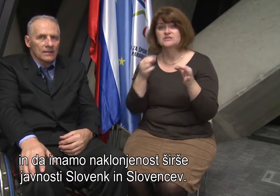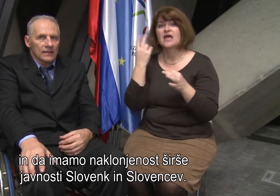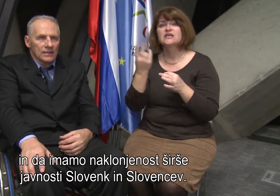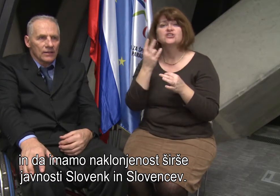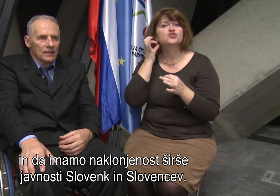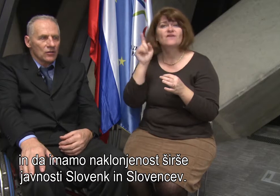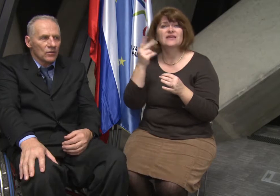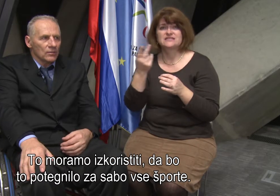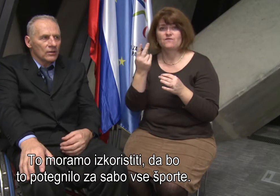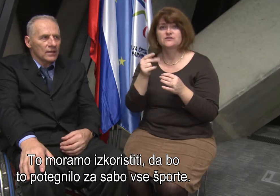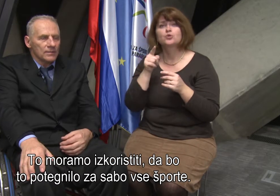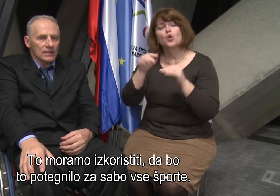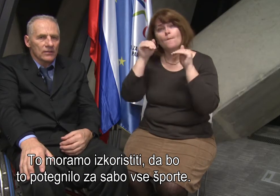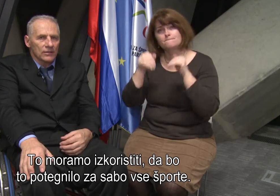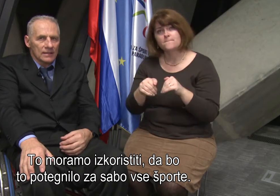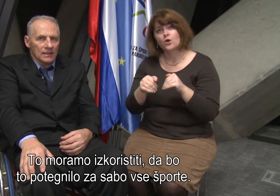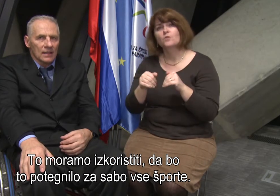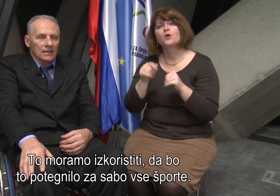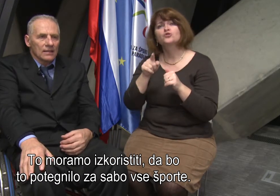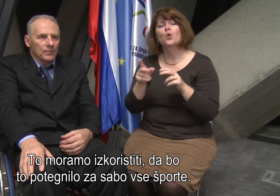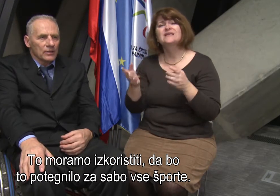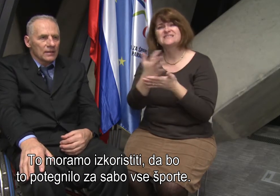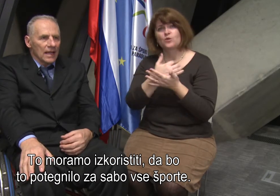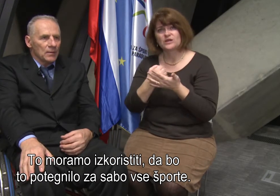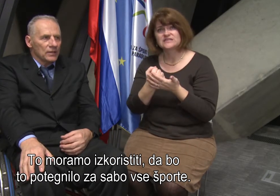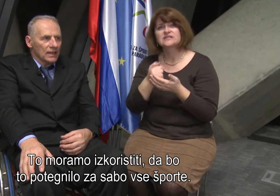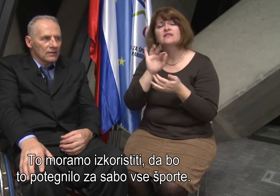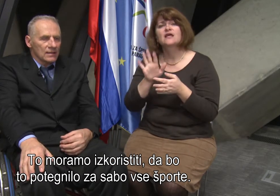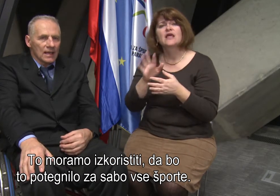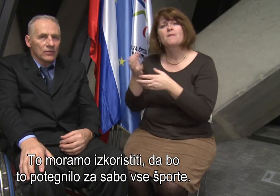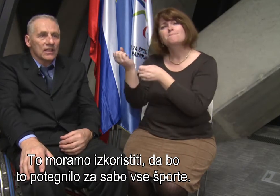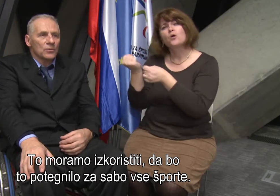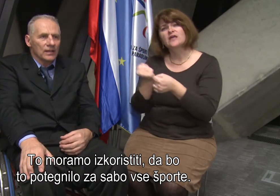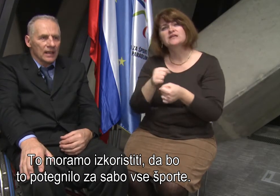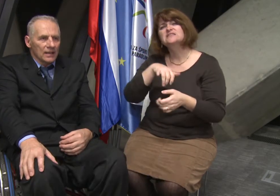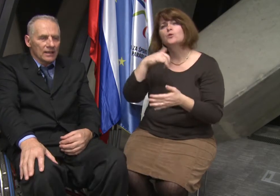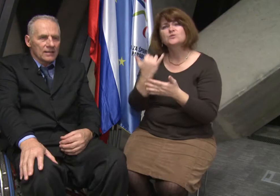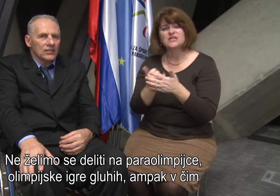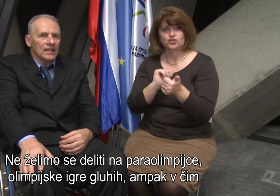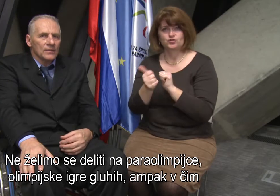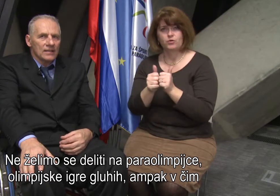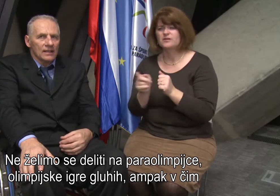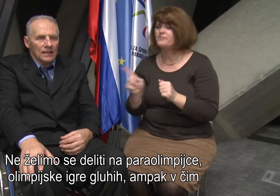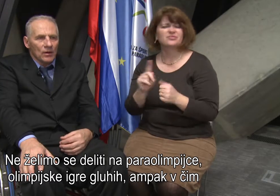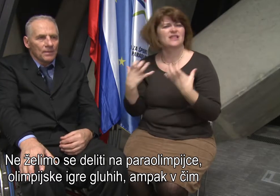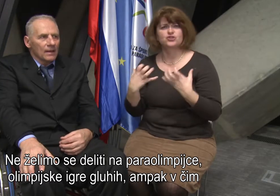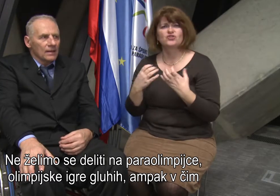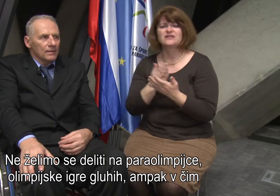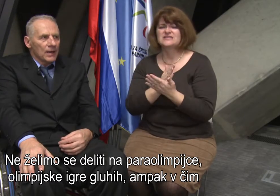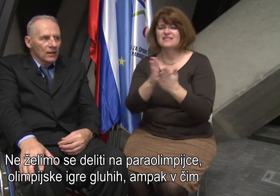Slovenk in Slovencev, in da to moramo v tem smislu izkoristiti, da naj bi potegnilo za sabo vse športe. Jaz ne želim, da se